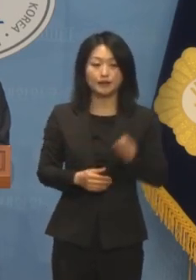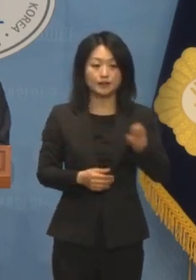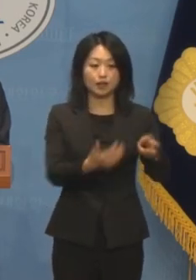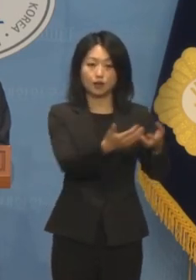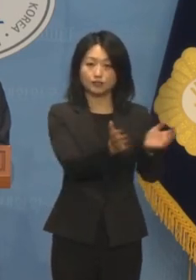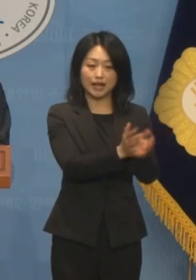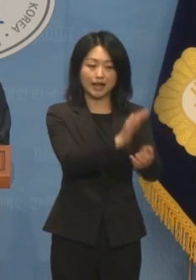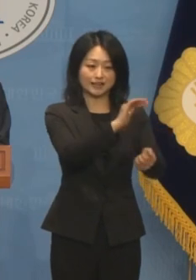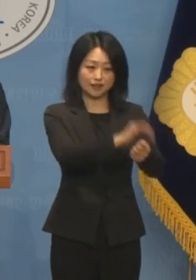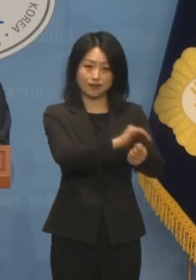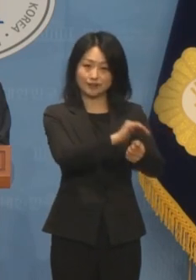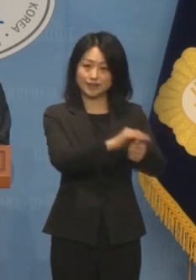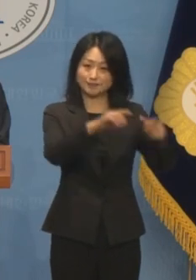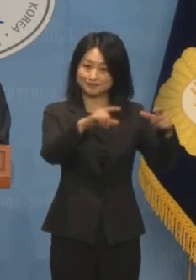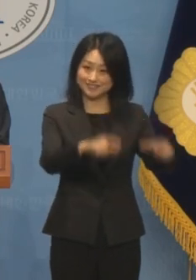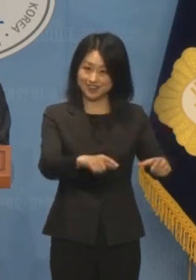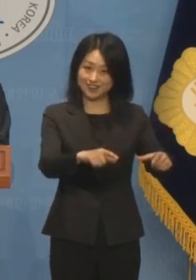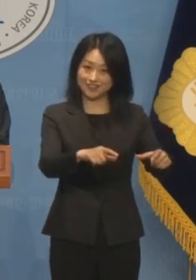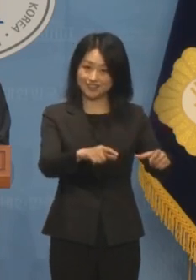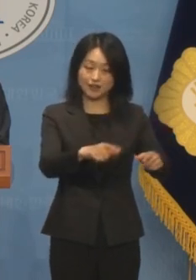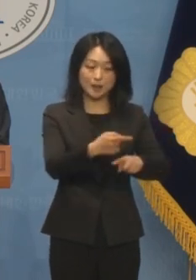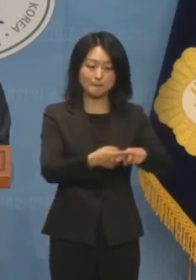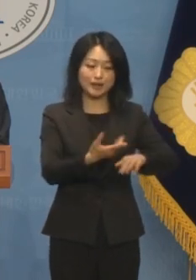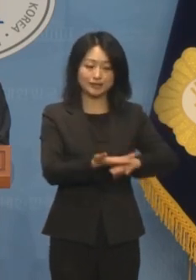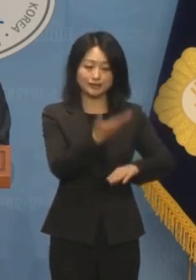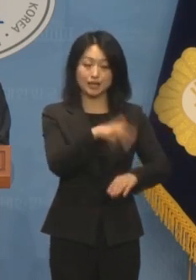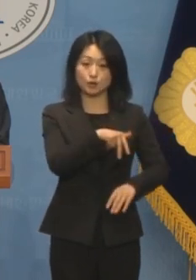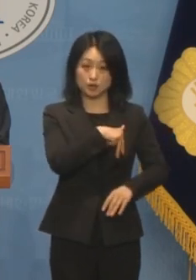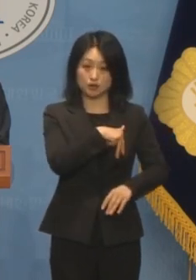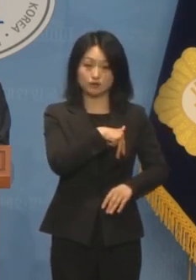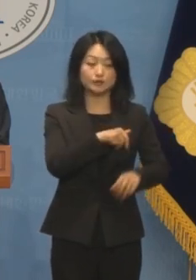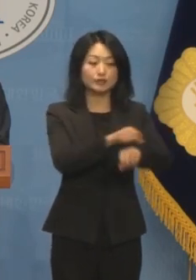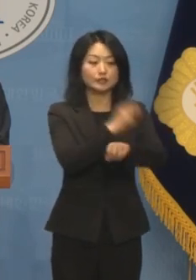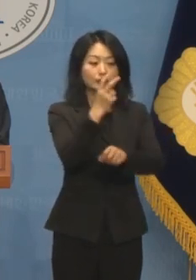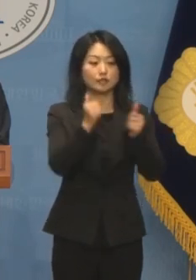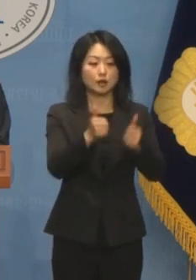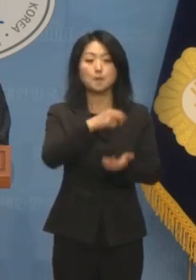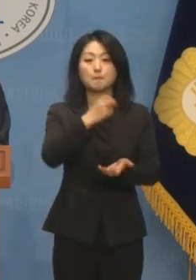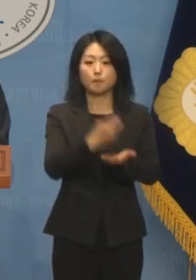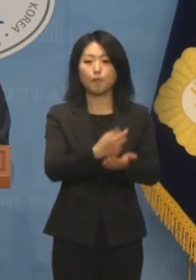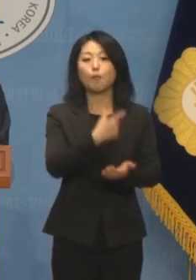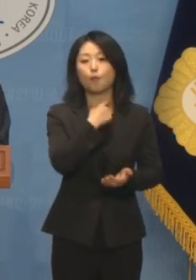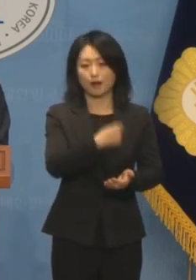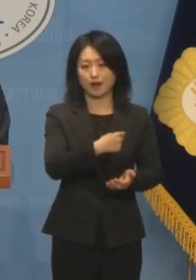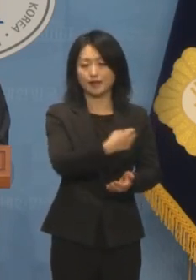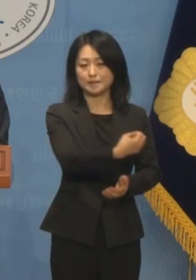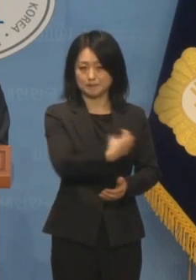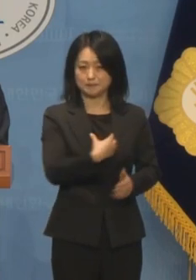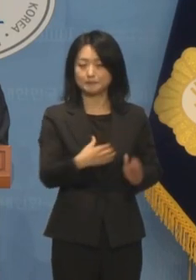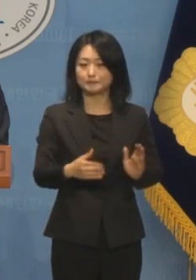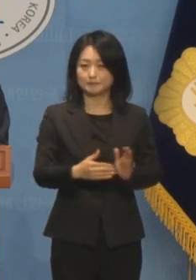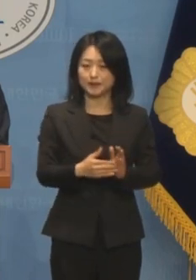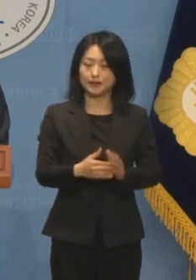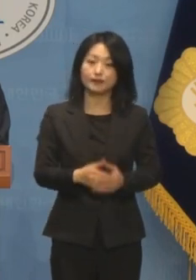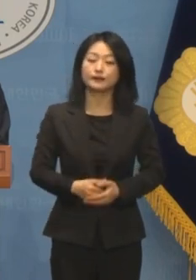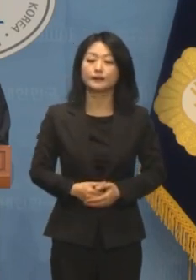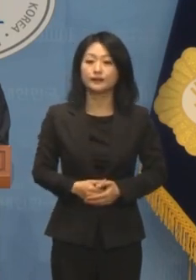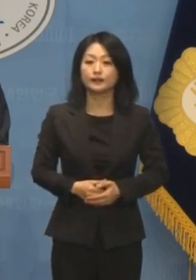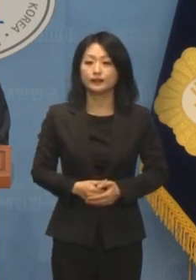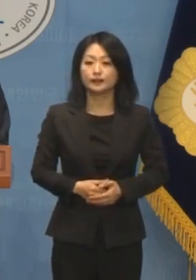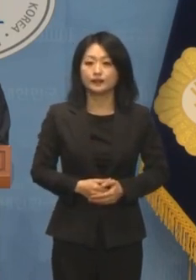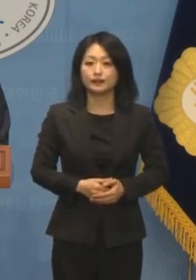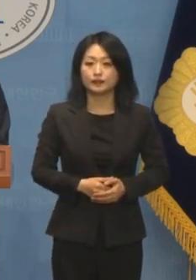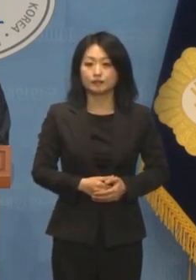텃밭인 영남에서도 과반 가까운 국민이 특검법 발의 수사를 선호했습니다. 받은